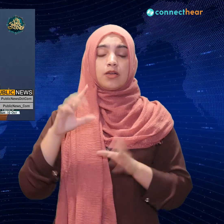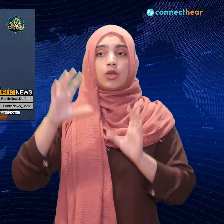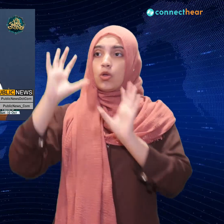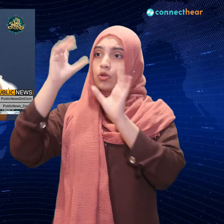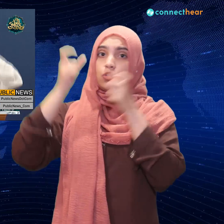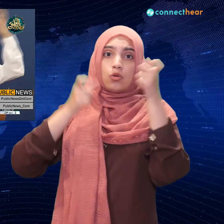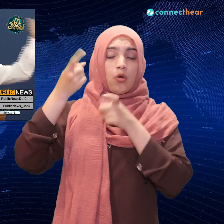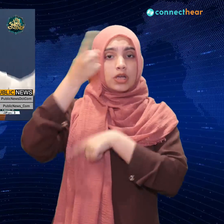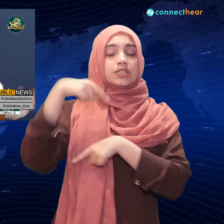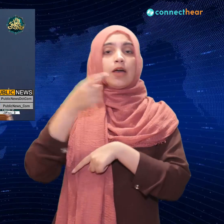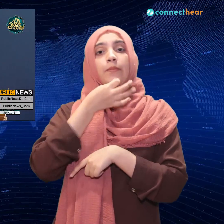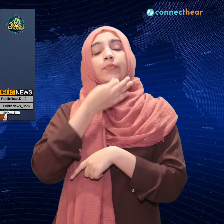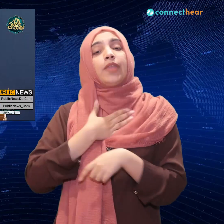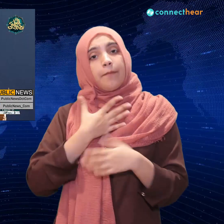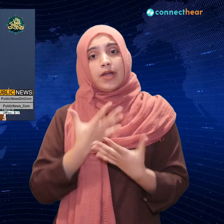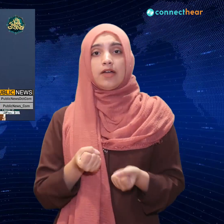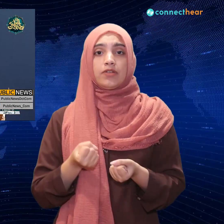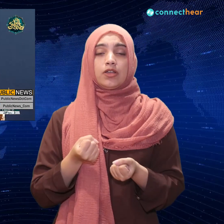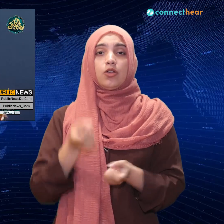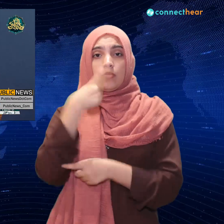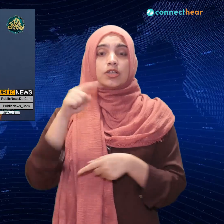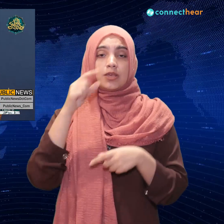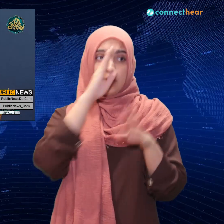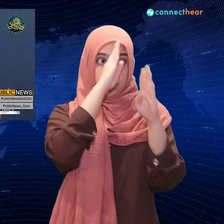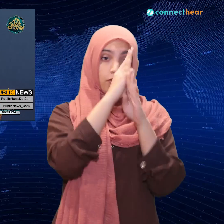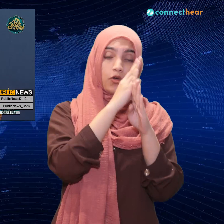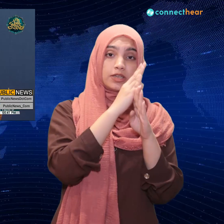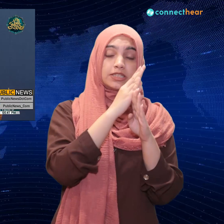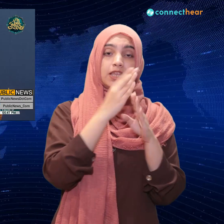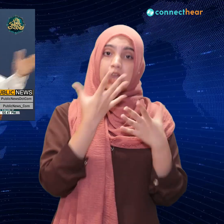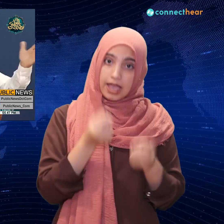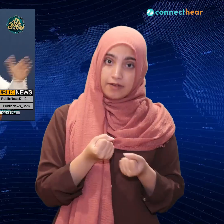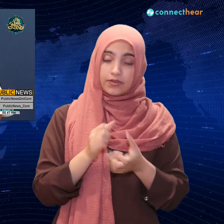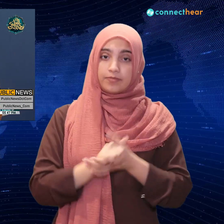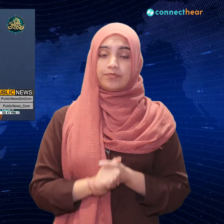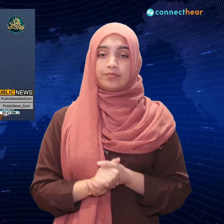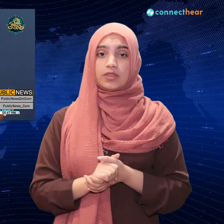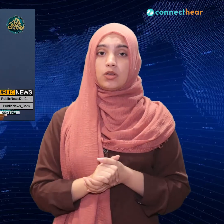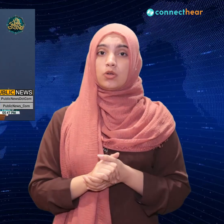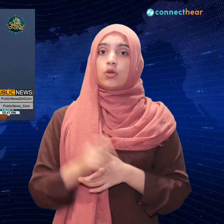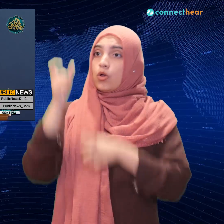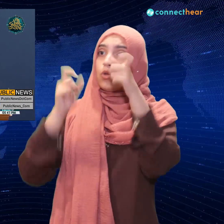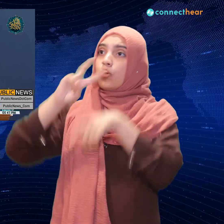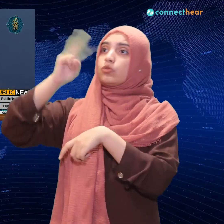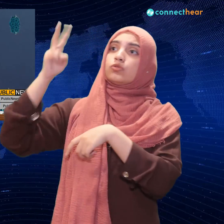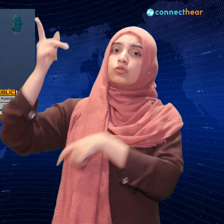فالو کرتے ہیں، یہ سارے بڑے انسان تھے. ان کی آپ دیکھ لیں کیوں آج تک لوگ ان کی جا